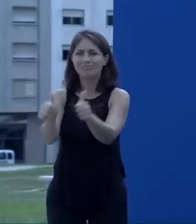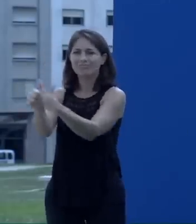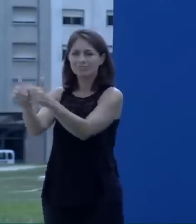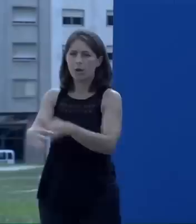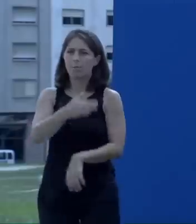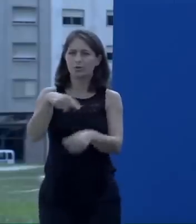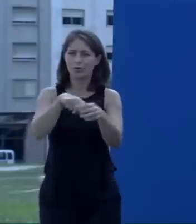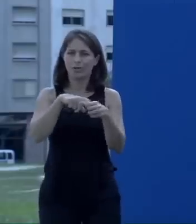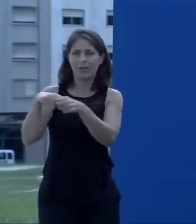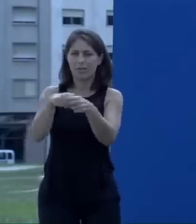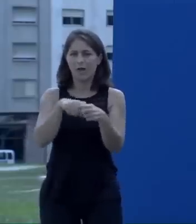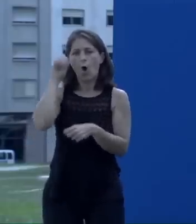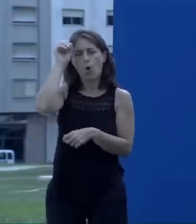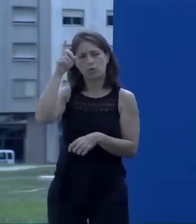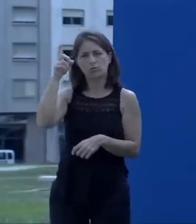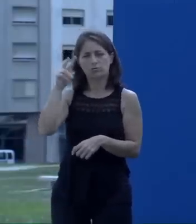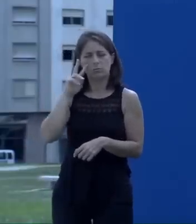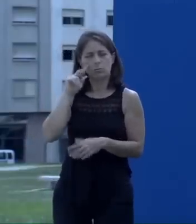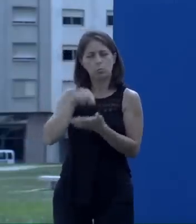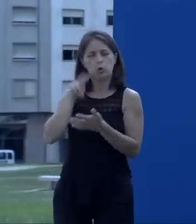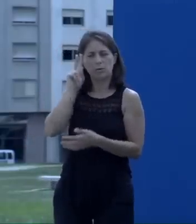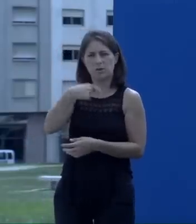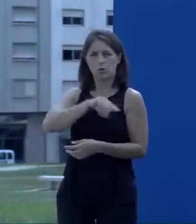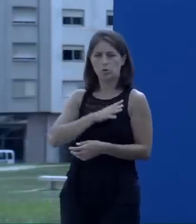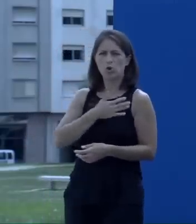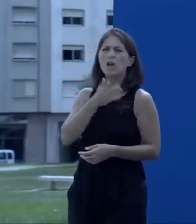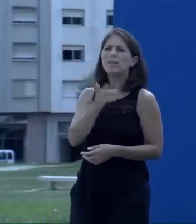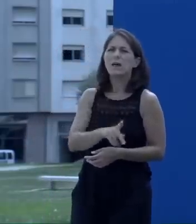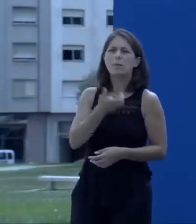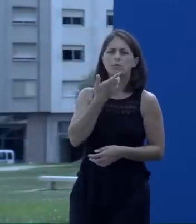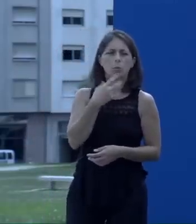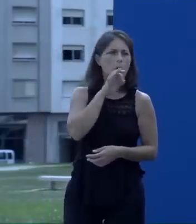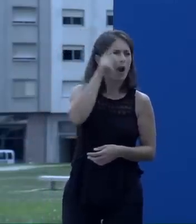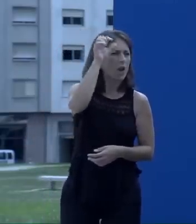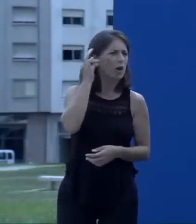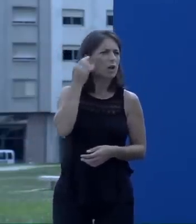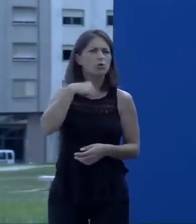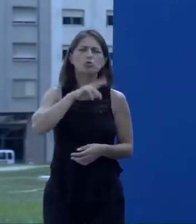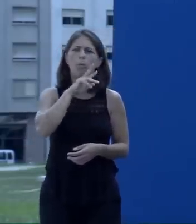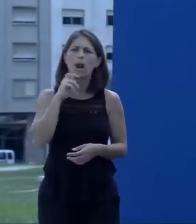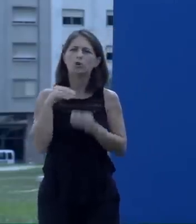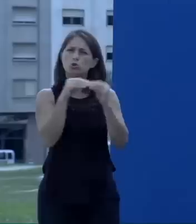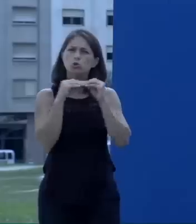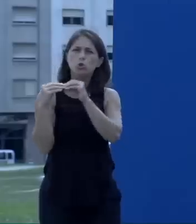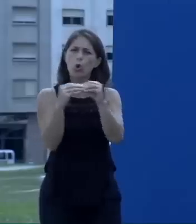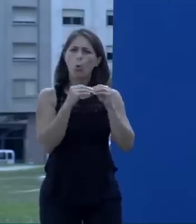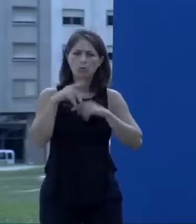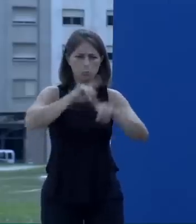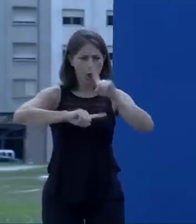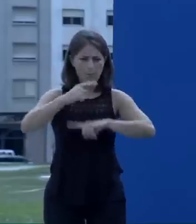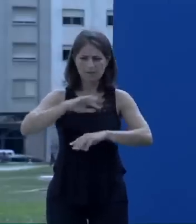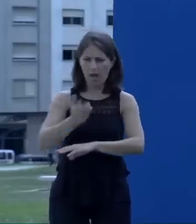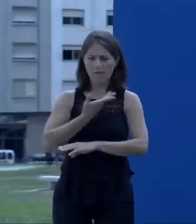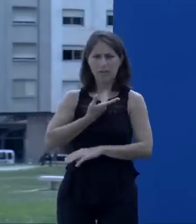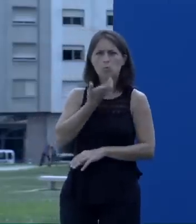solidaridade. E despois tamén a realización de algúns valores que temos en comúns como galegos e galegas e para solucionar os problemas que a nos atinxen